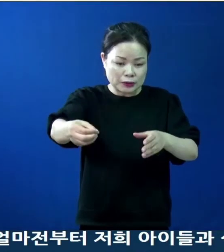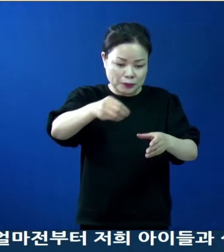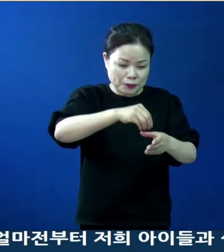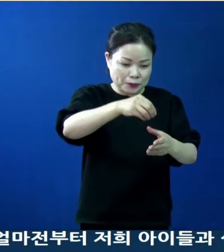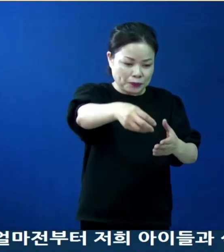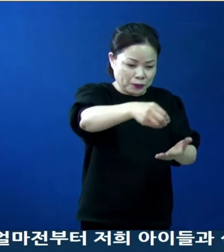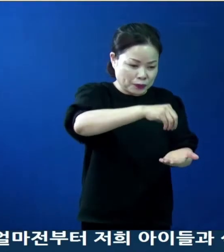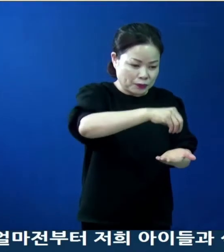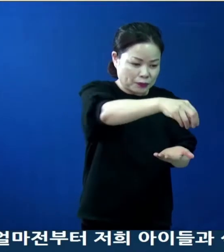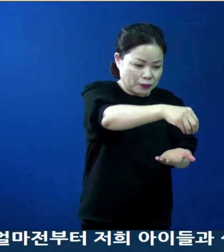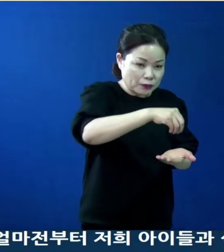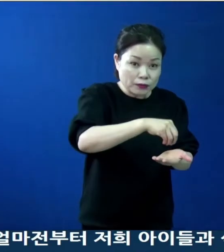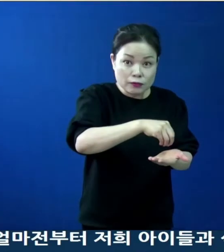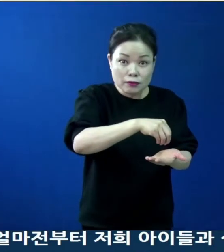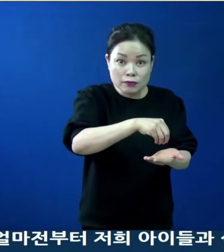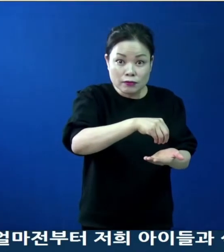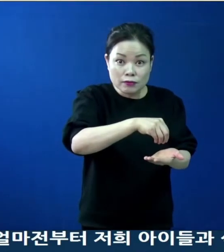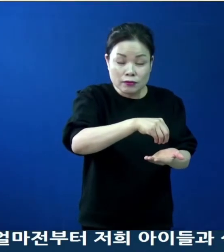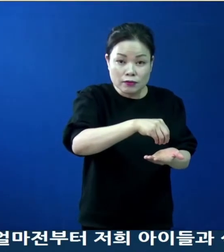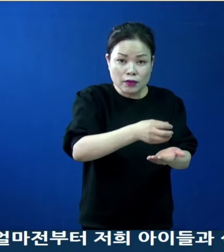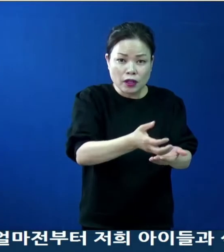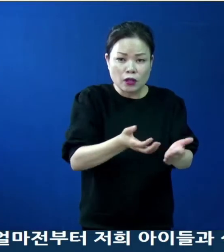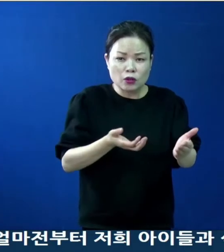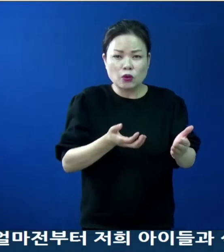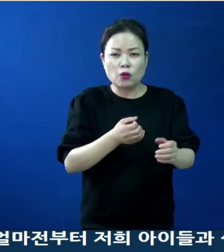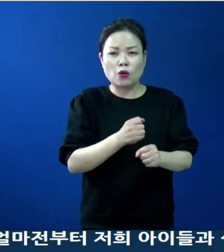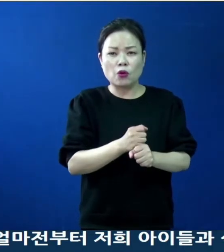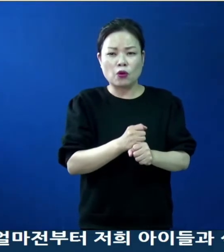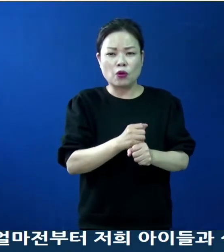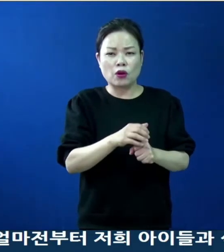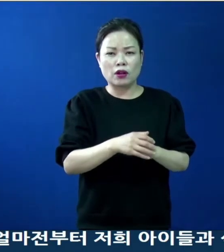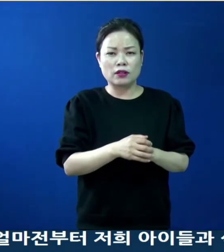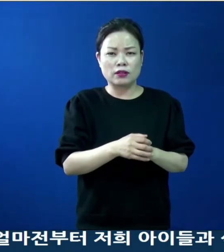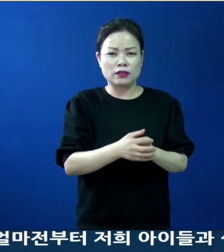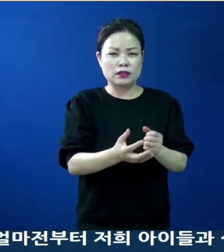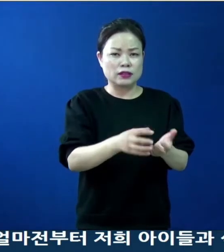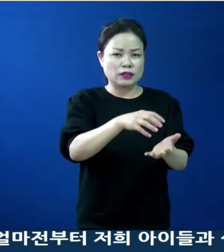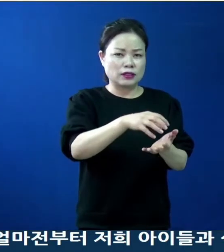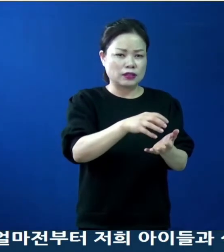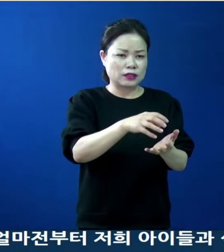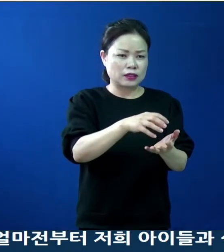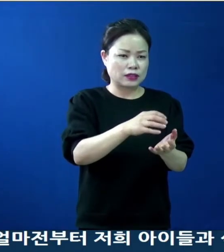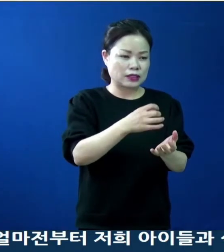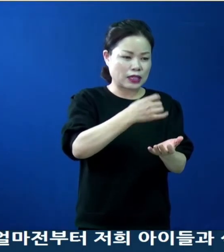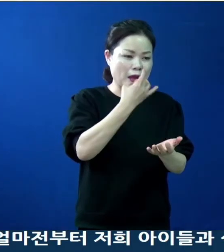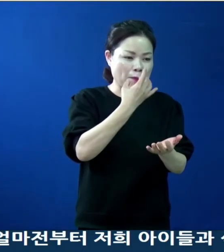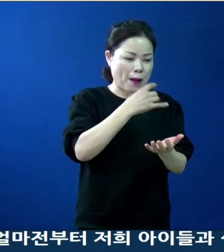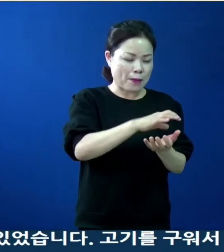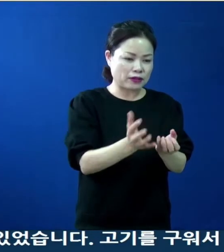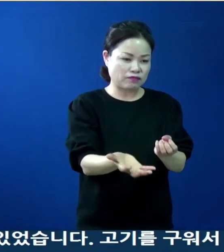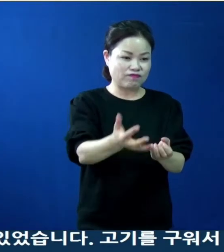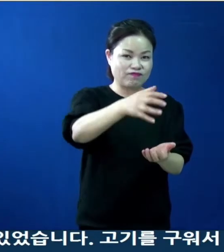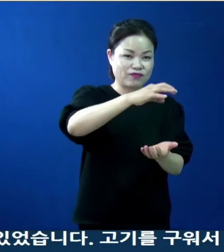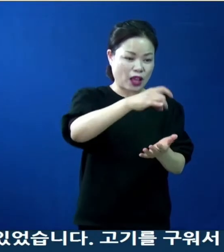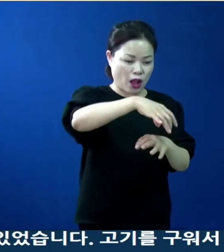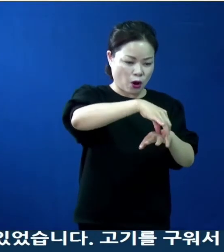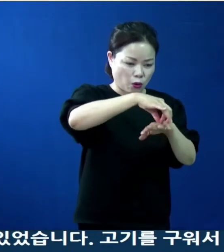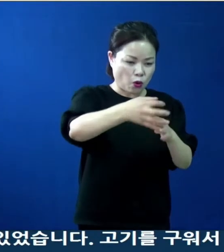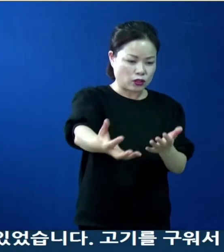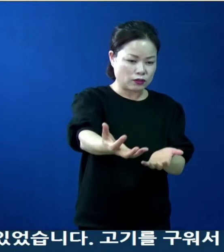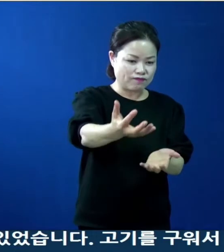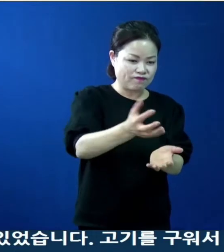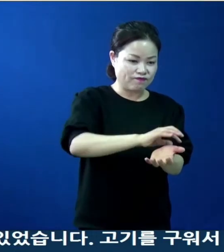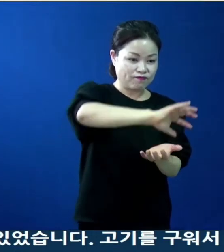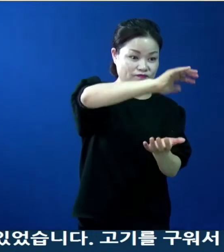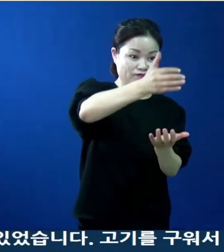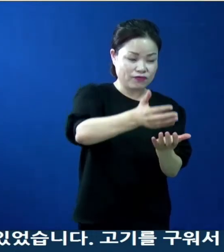개씩 계속 가져가더니 미리 고기를 이렇게 잔뜩 밥에 이렇게 쌓아놓고 있었습니다.